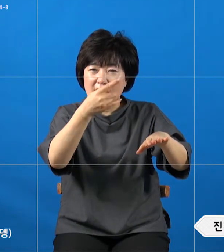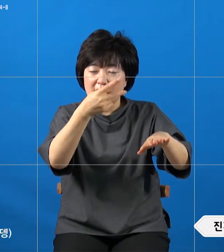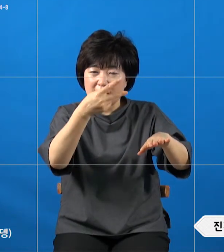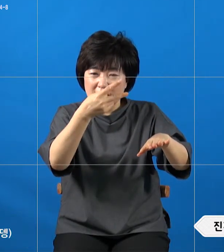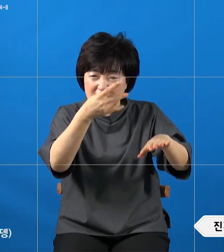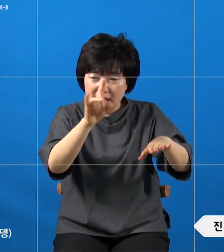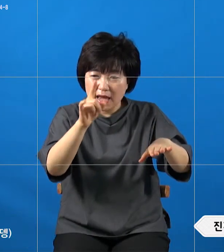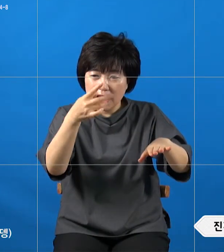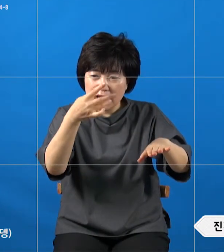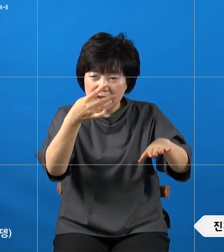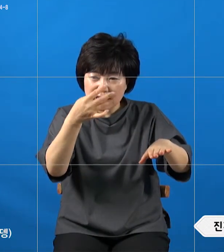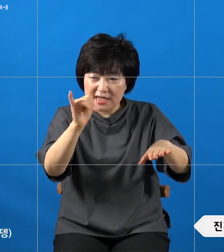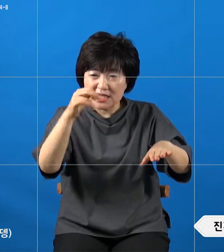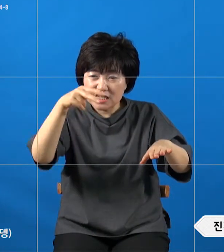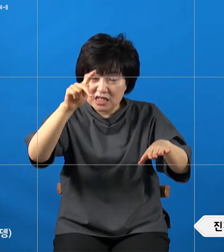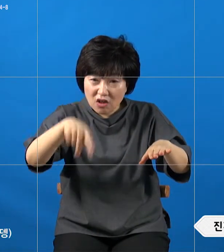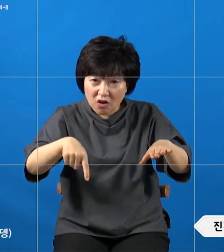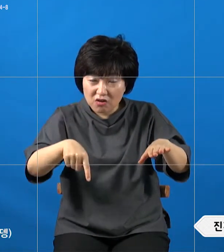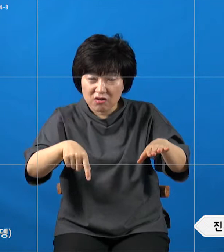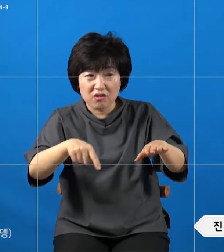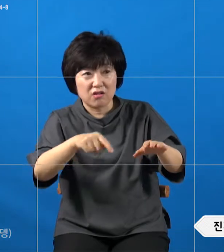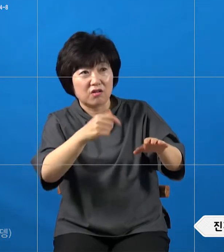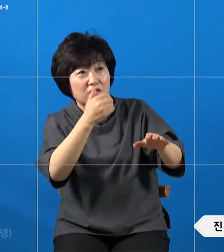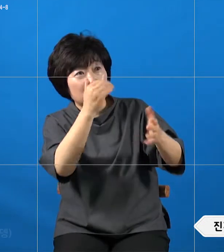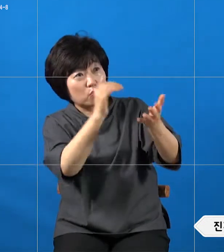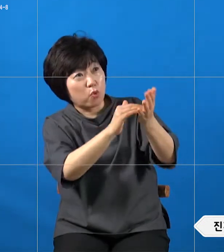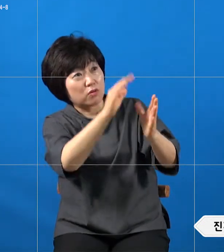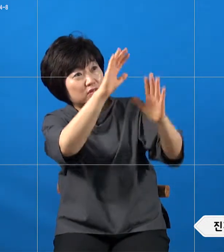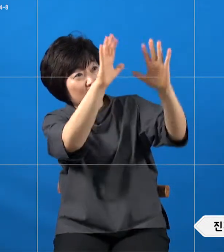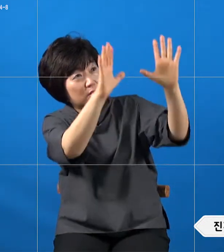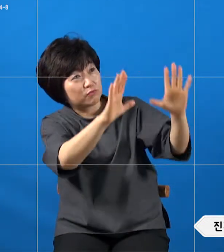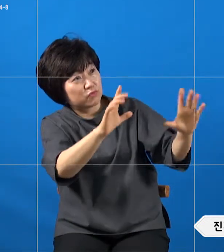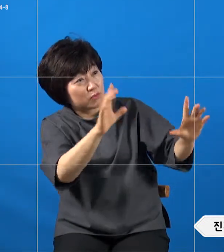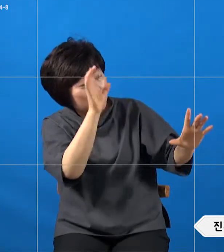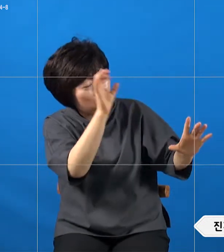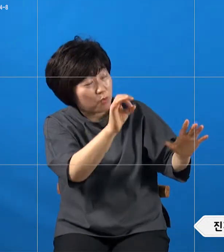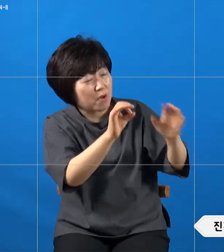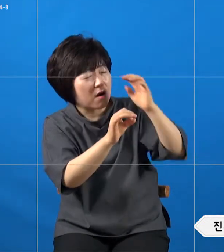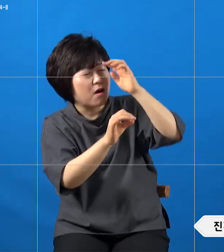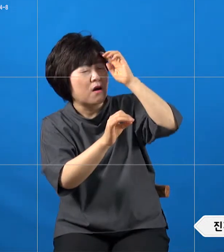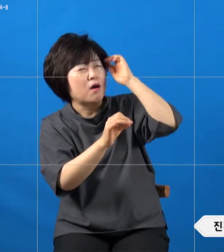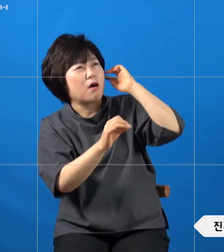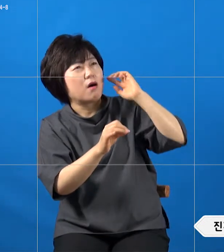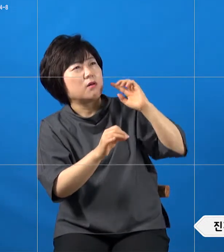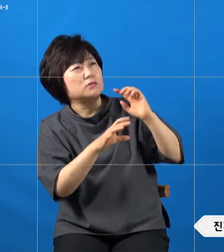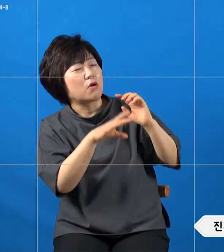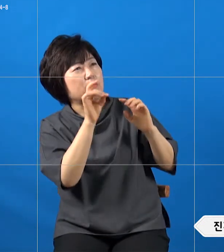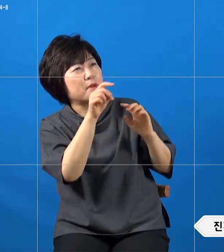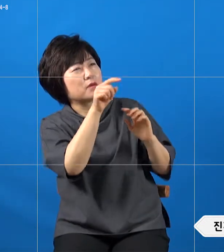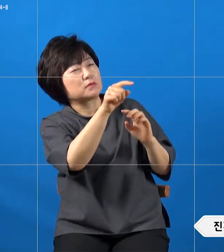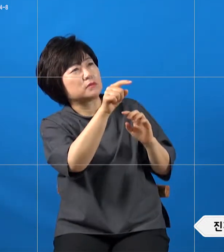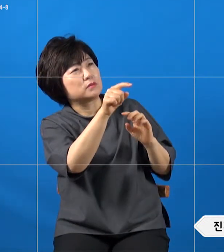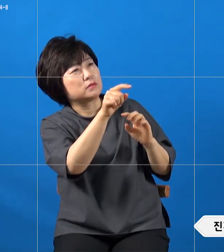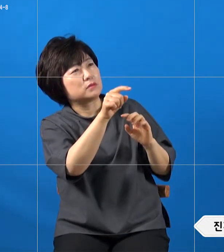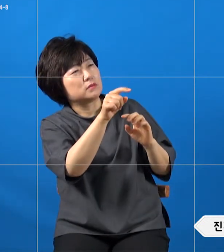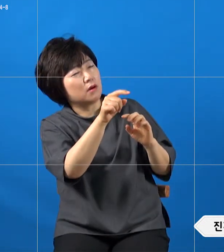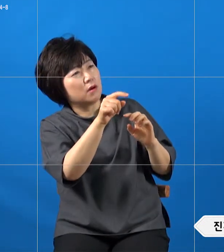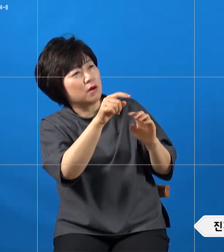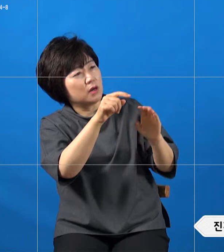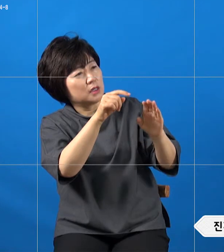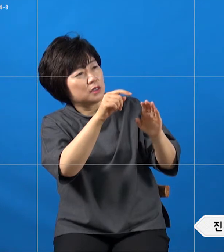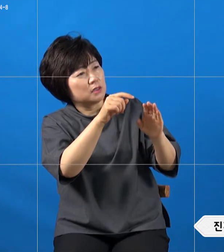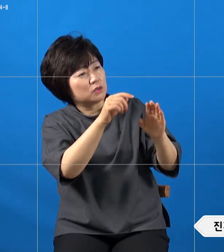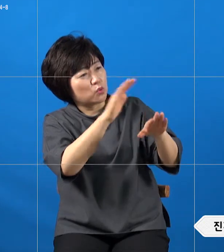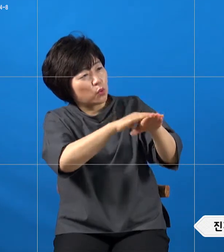조각 작품을 보면 처음에 딱 보는 순간에 그 대리석을 붙잡고 있는 한